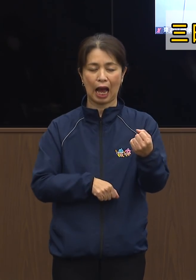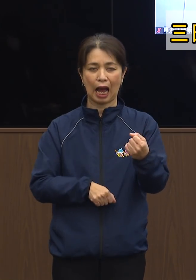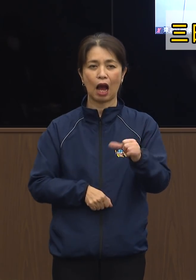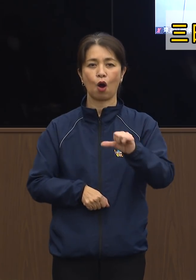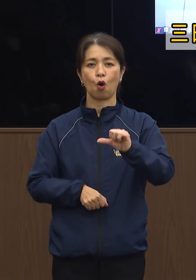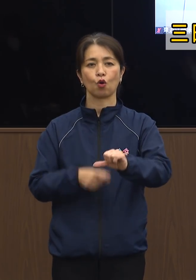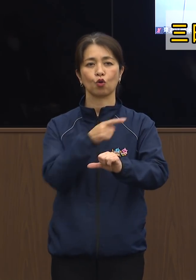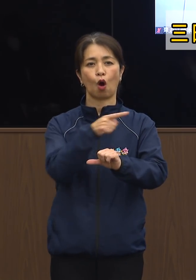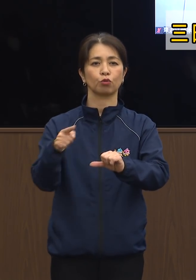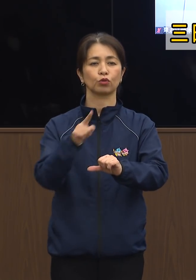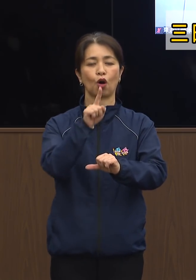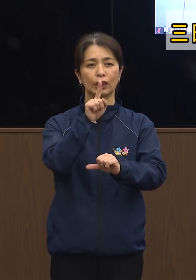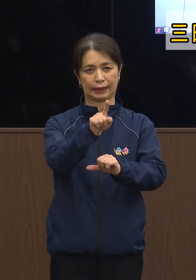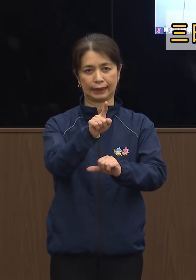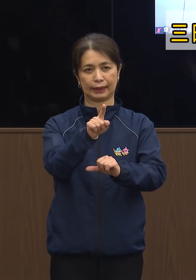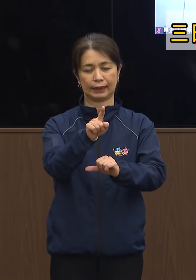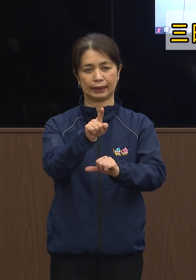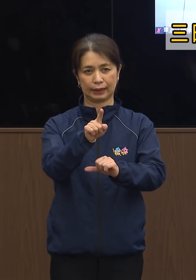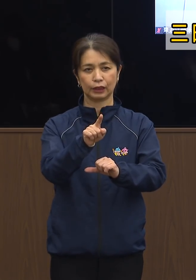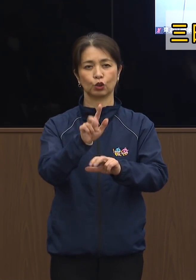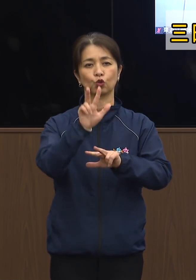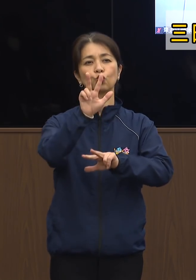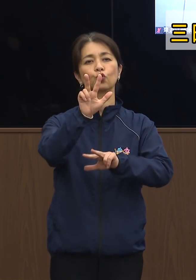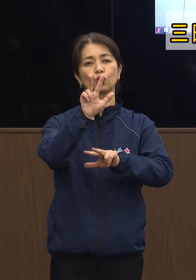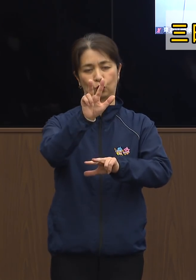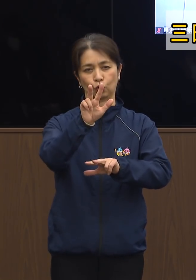を提唱することといたします。